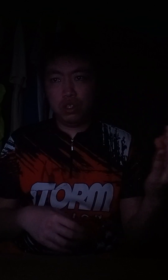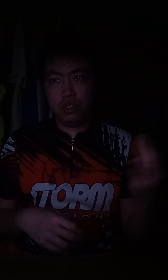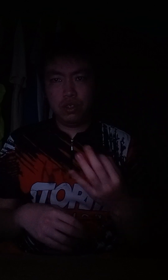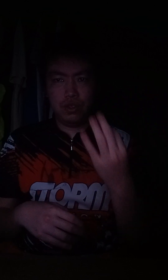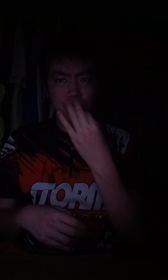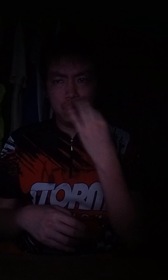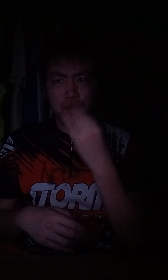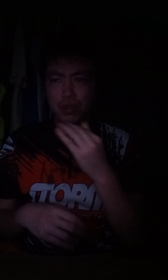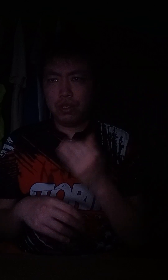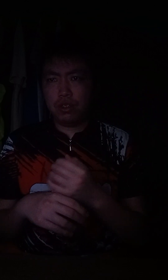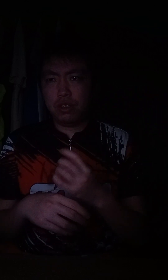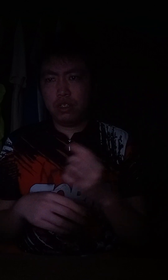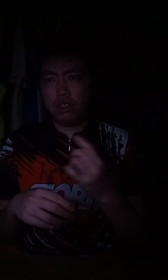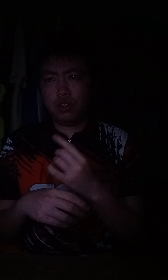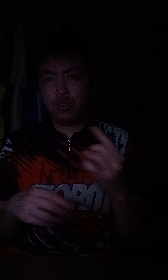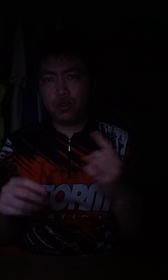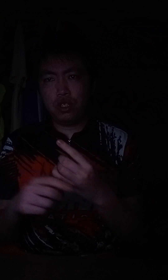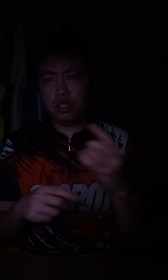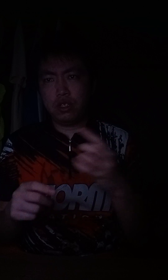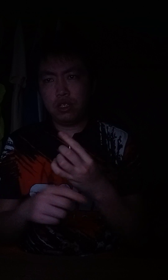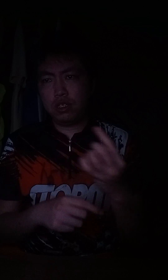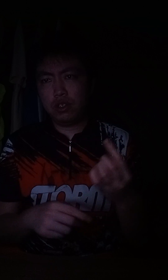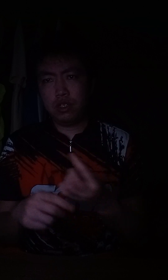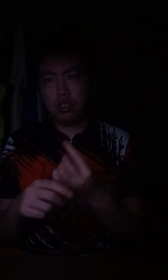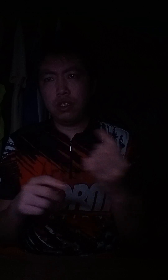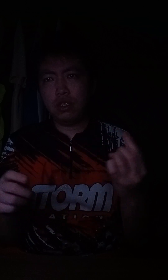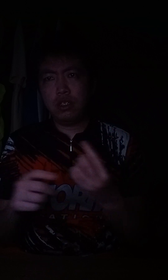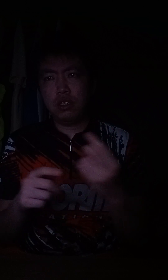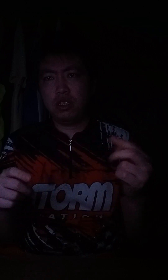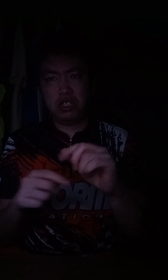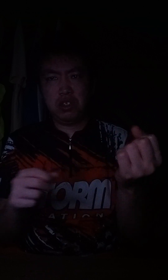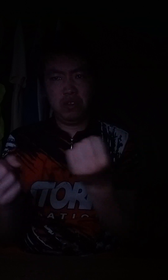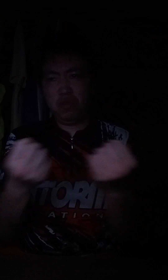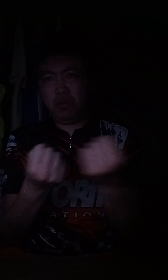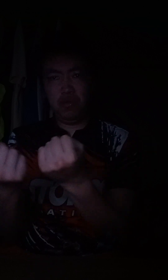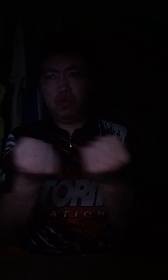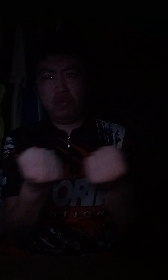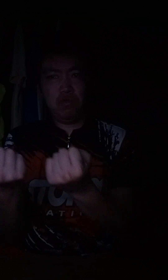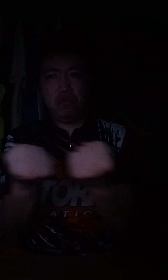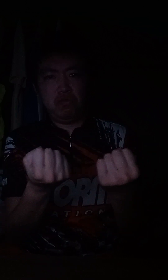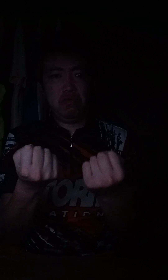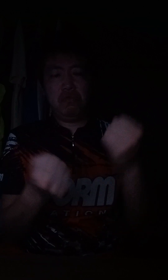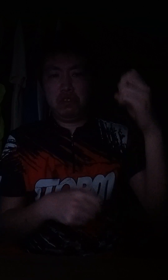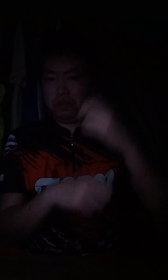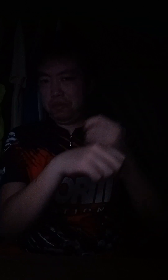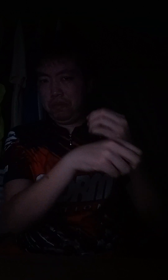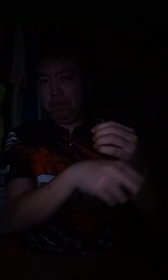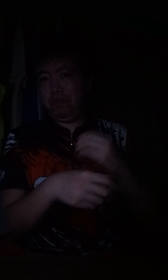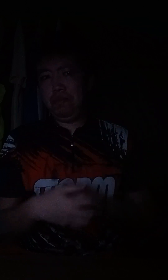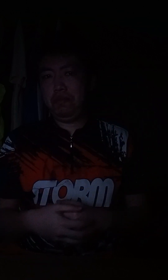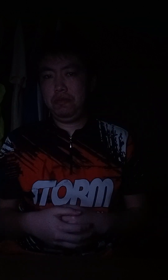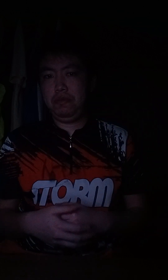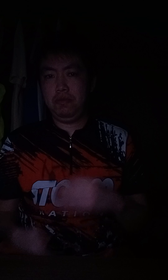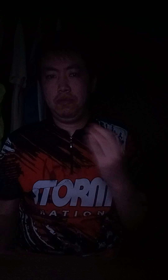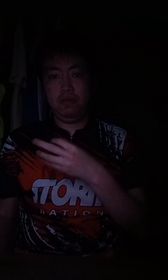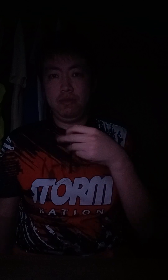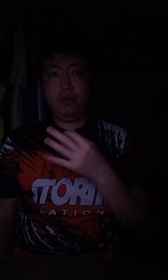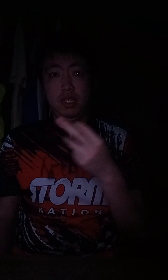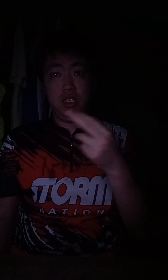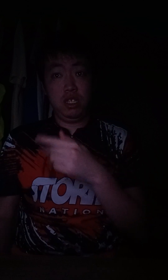상태는 아니었다며 화물차 블랙박스 확인 결과 핸들 조작 미숙으로 사고가 난 것으로 보고 있습니다. 한국 SUV 버스가